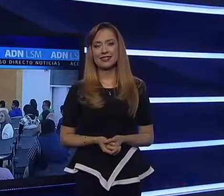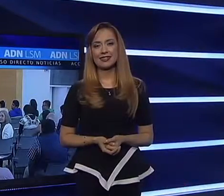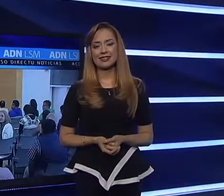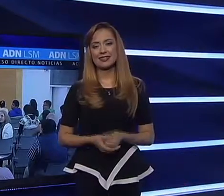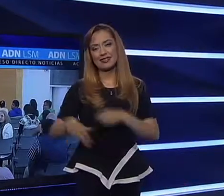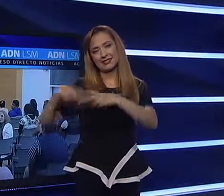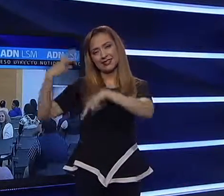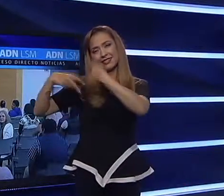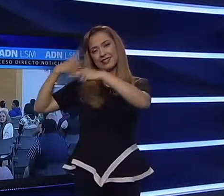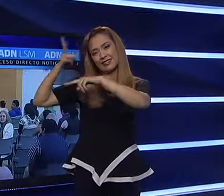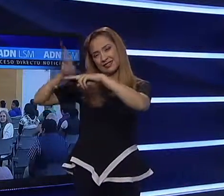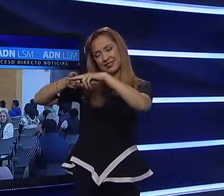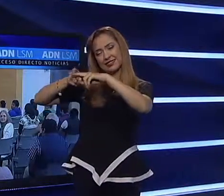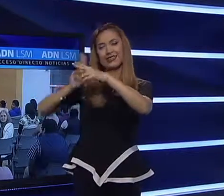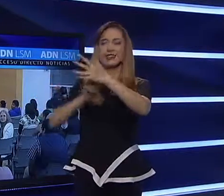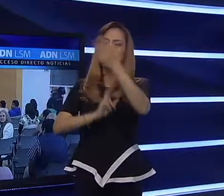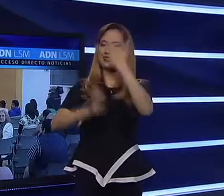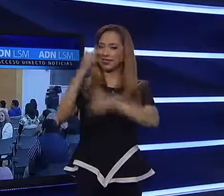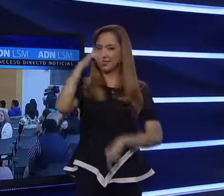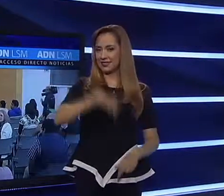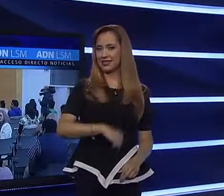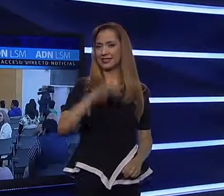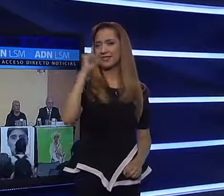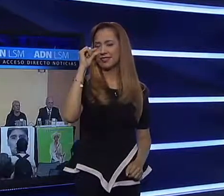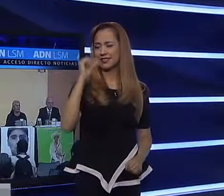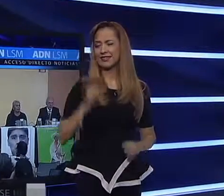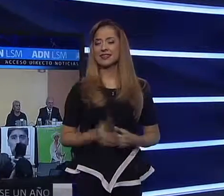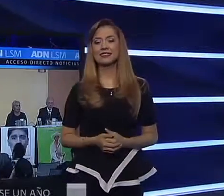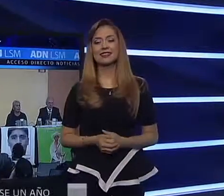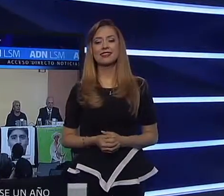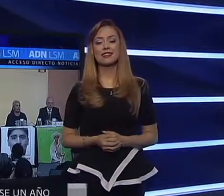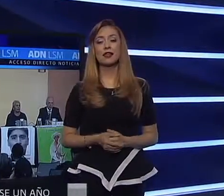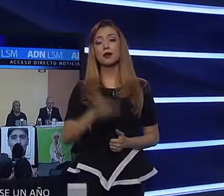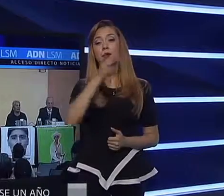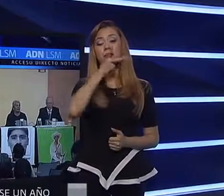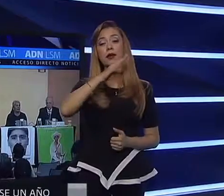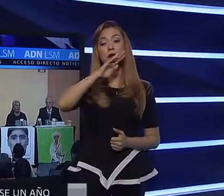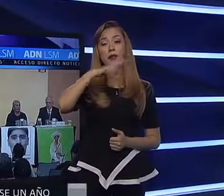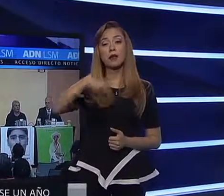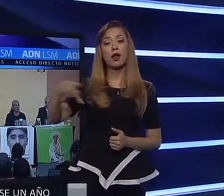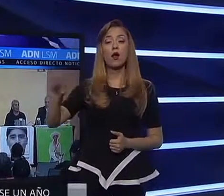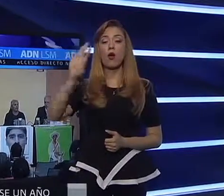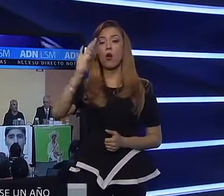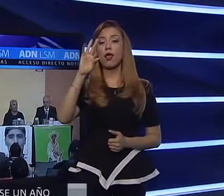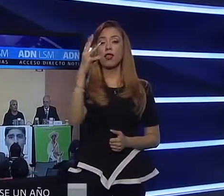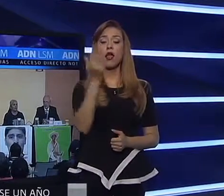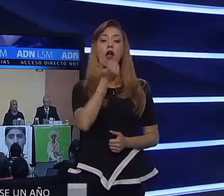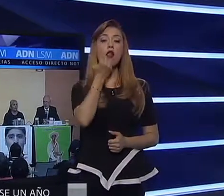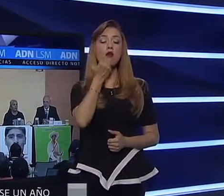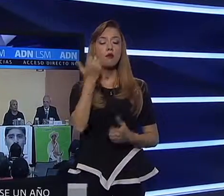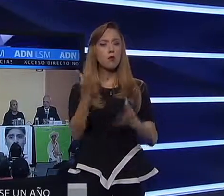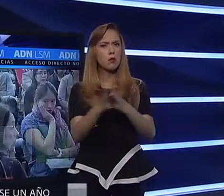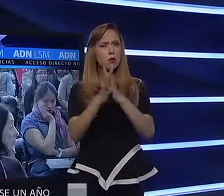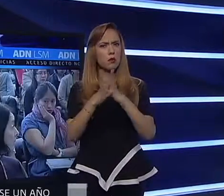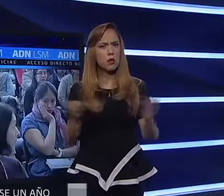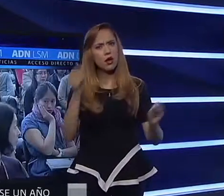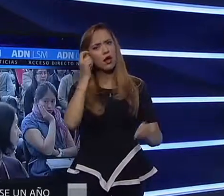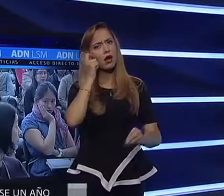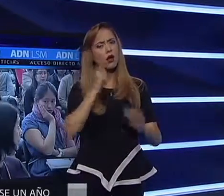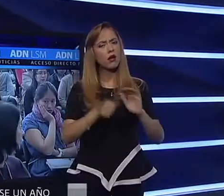Vamos a una pausa. Al regresar, padres de los 43 normalistas desaparecidos manifestaron que el informe